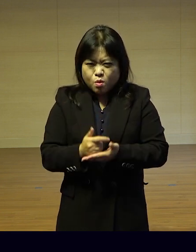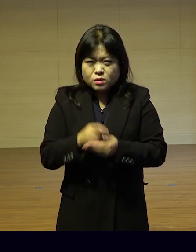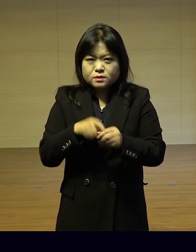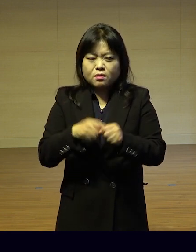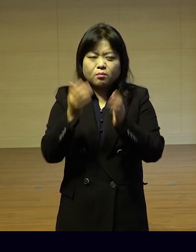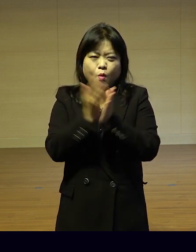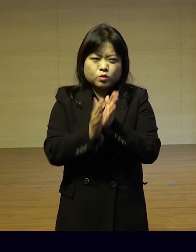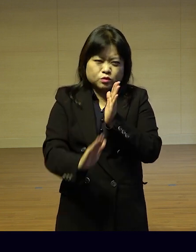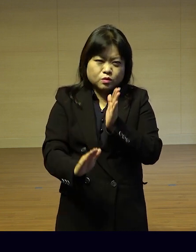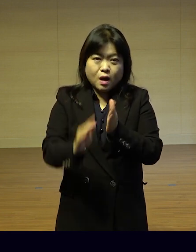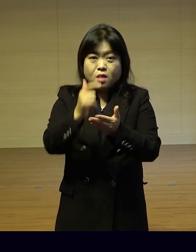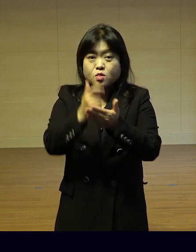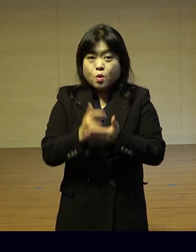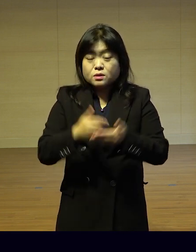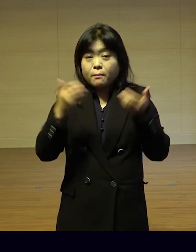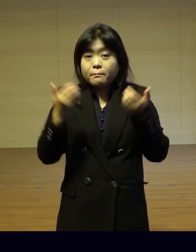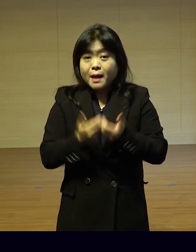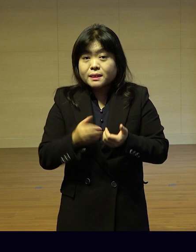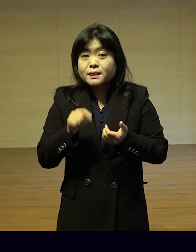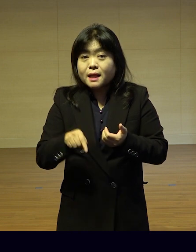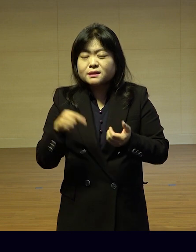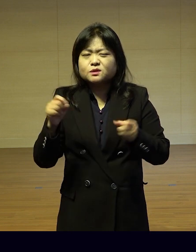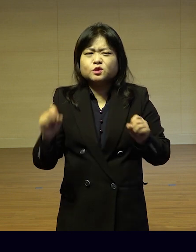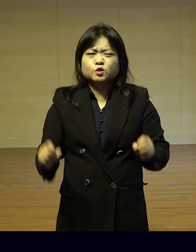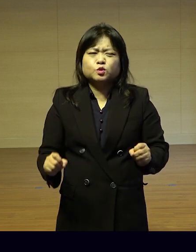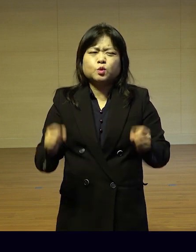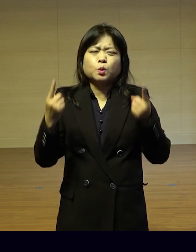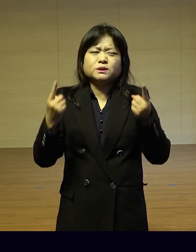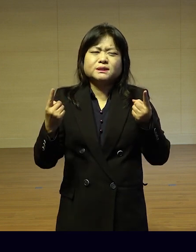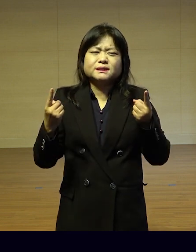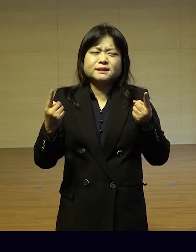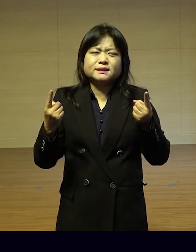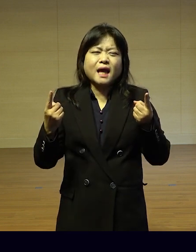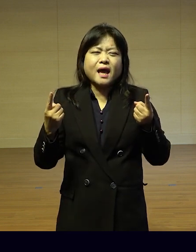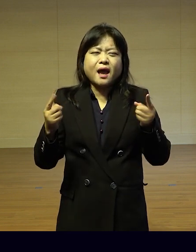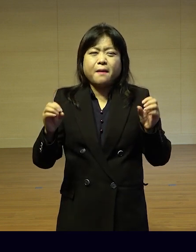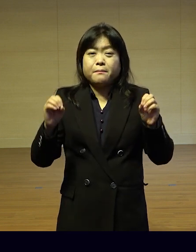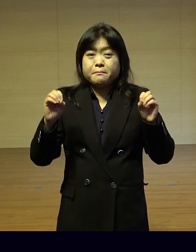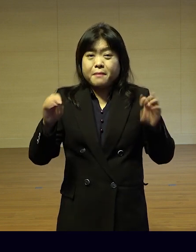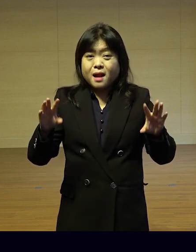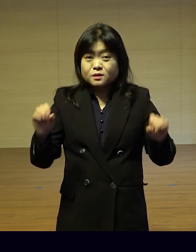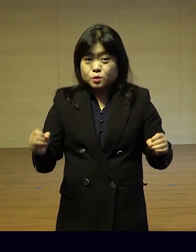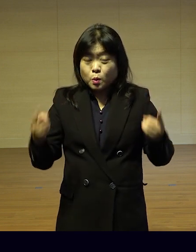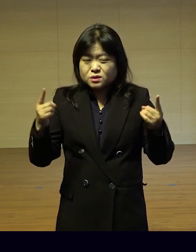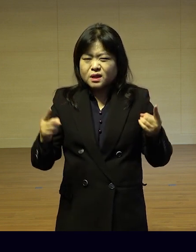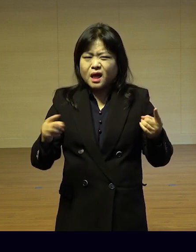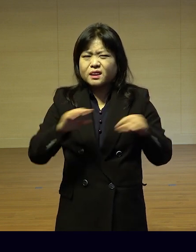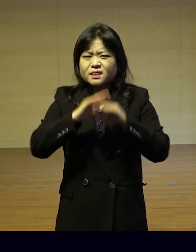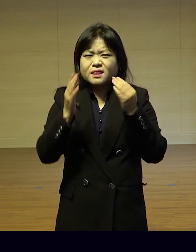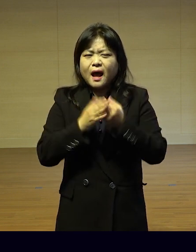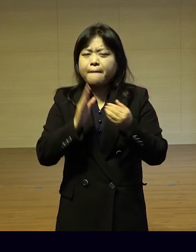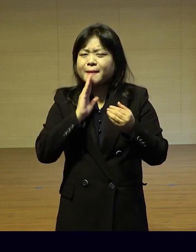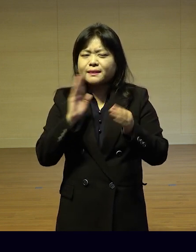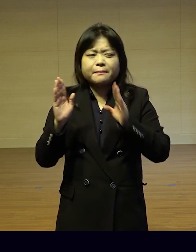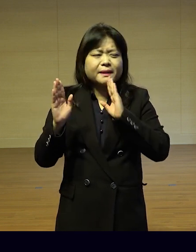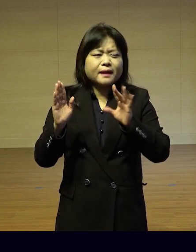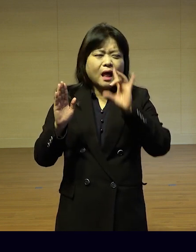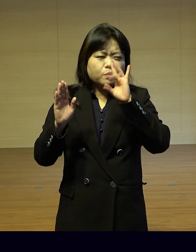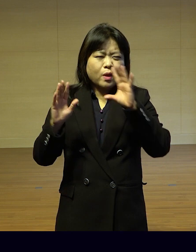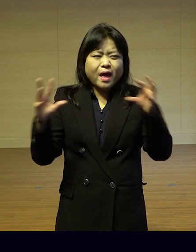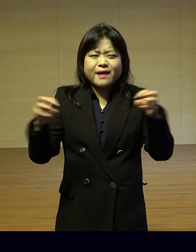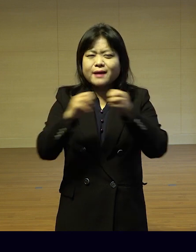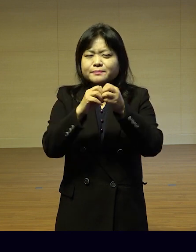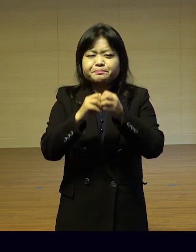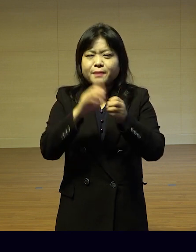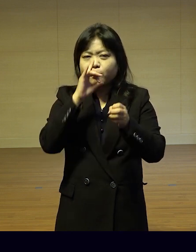모순이나 논리적 반대는 동시에 두 진술이 옳을 수는 없기 때문에, 즉 양립할 수 없기 때문에